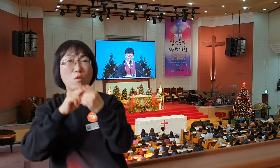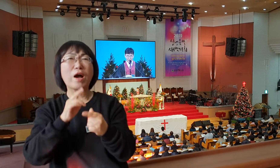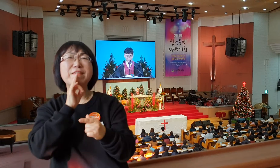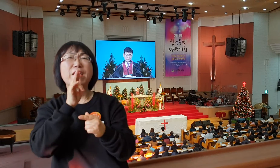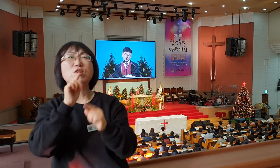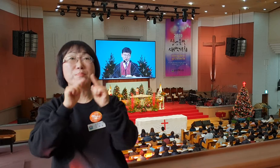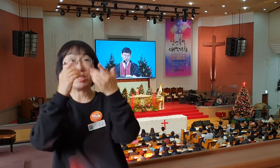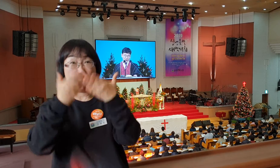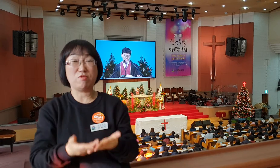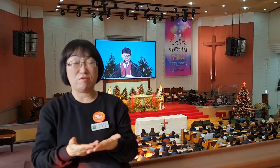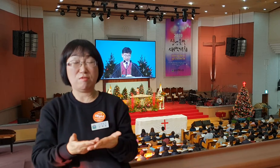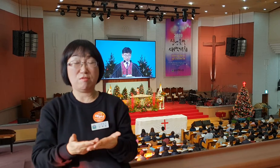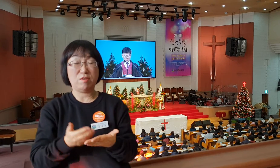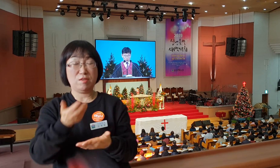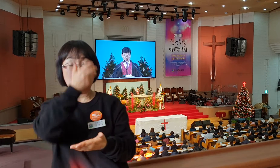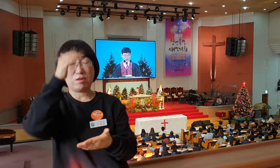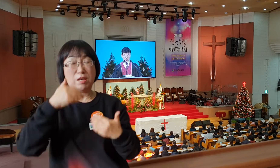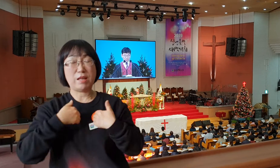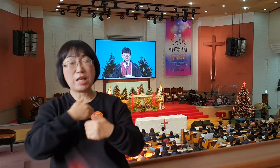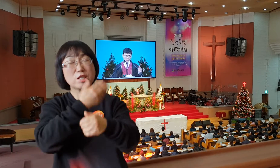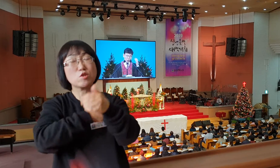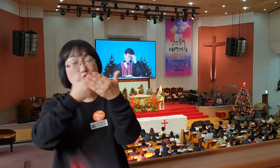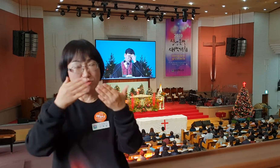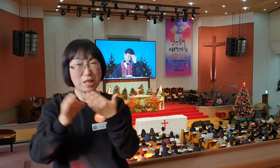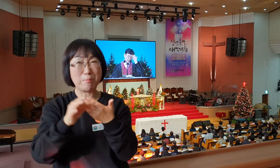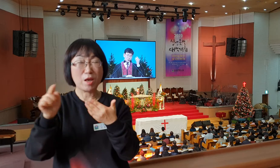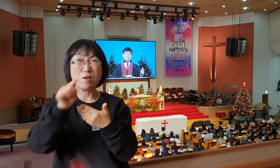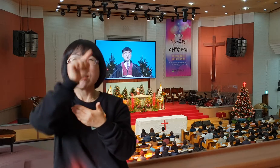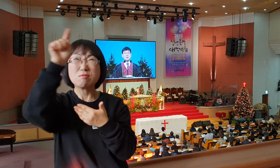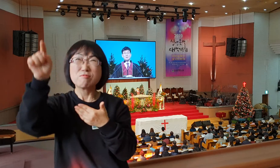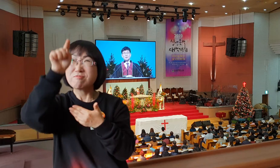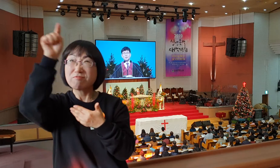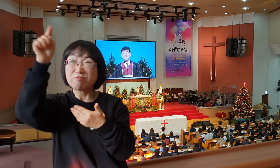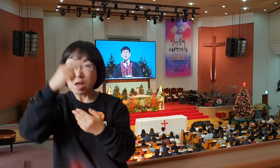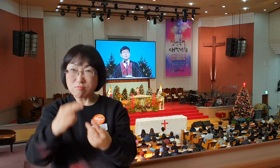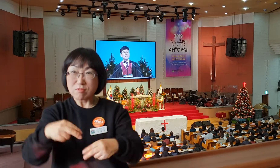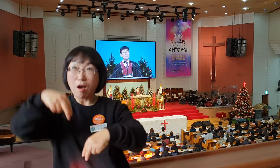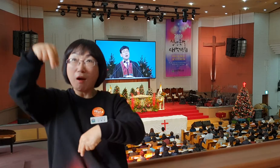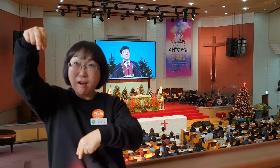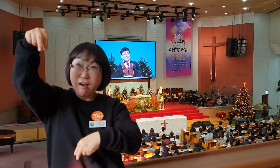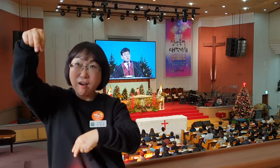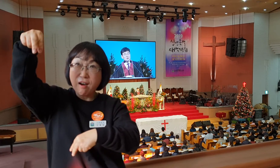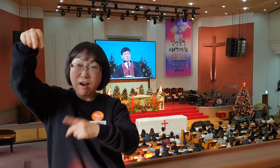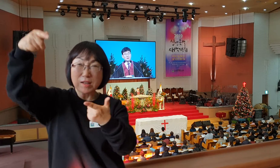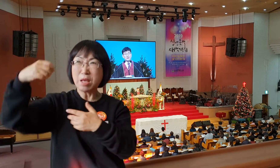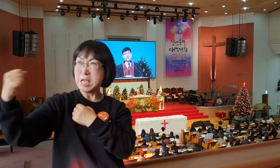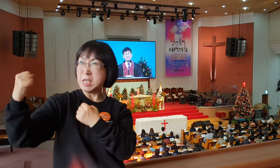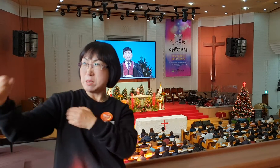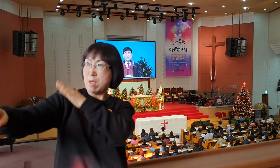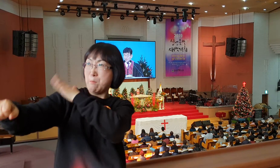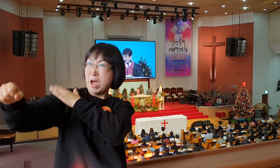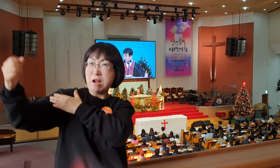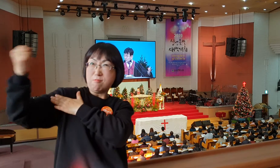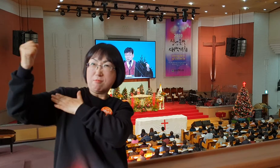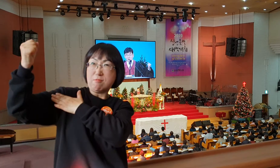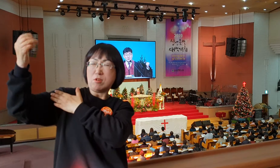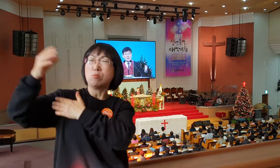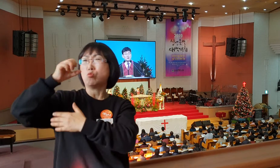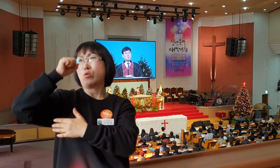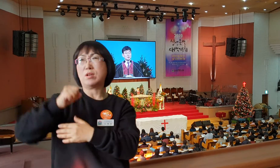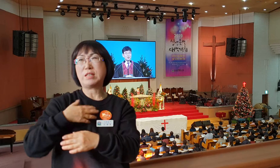하나님이 성령이 우리에게 능력을 주신다면 공중 부양 심하면 힘센 팔이라도 줬으면 좋겠어요 내가